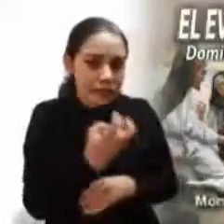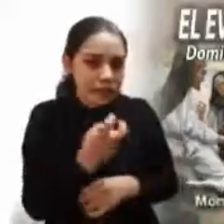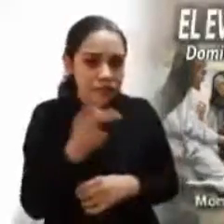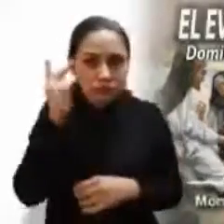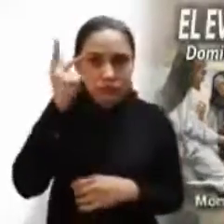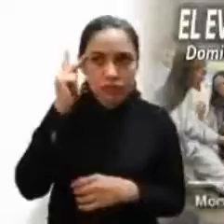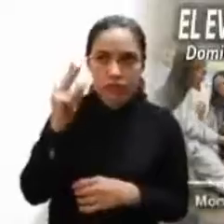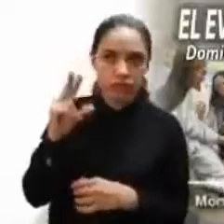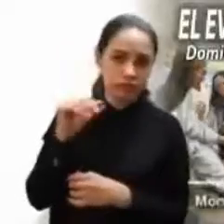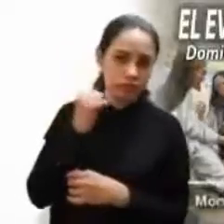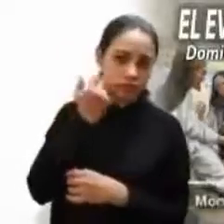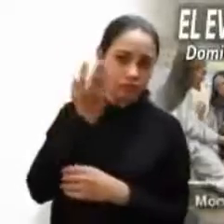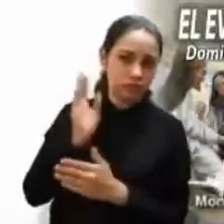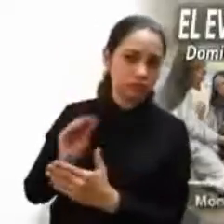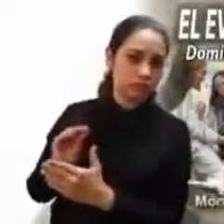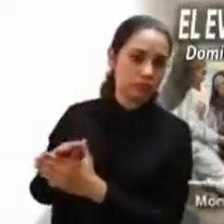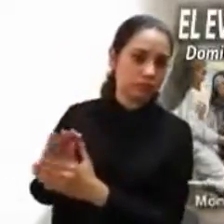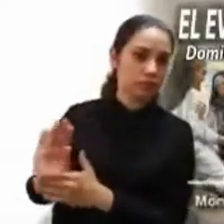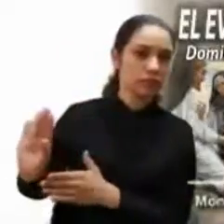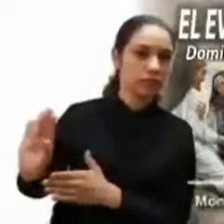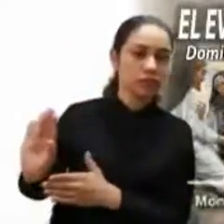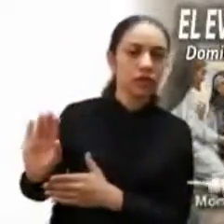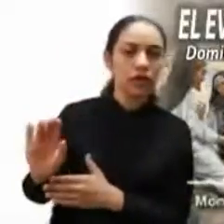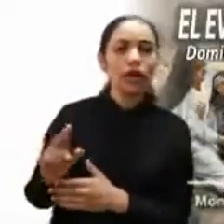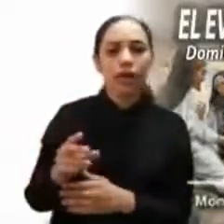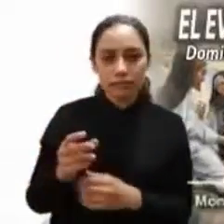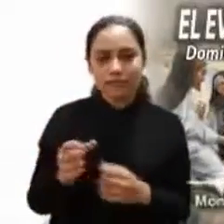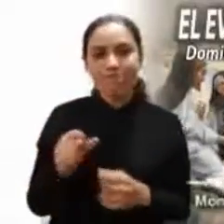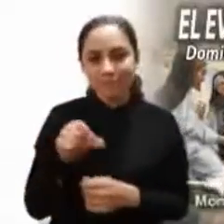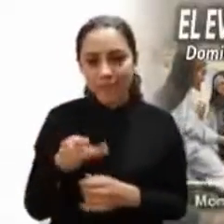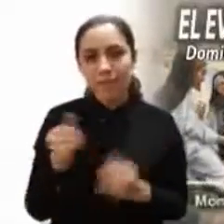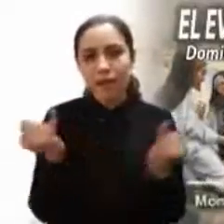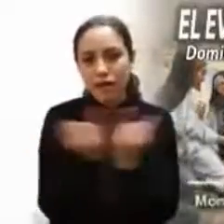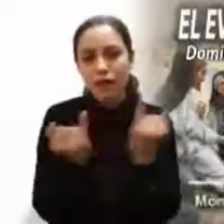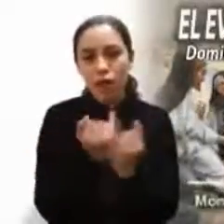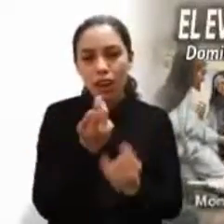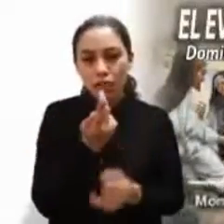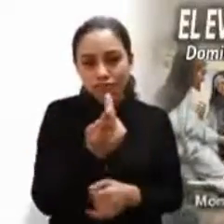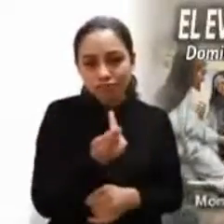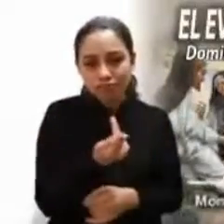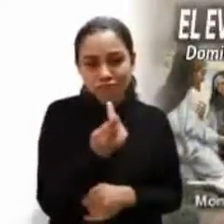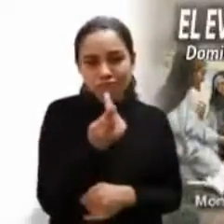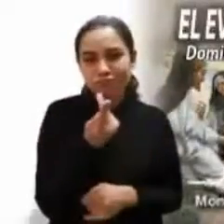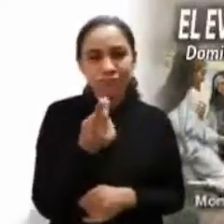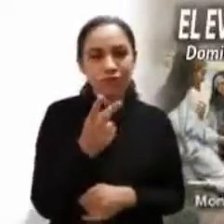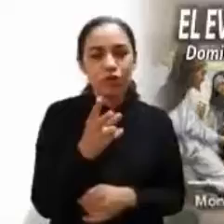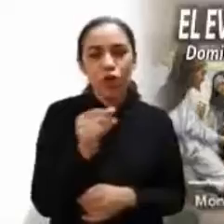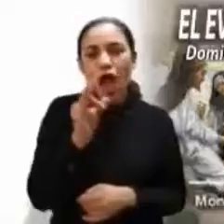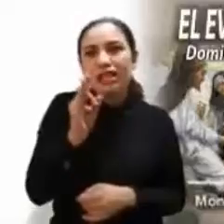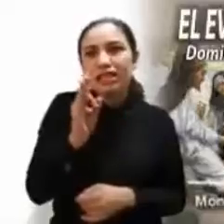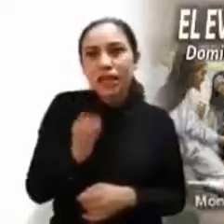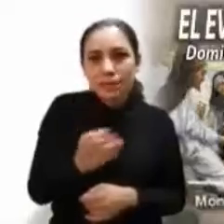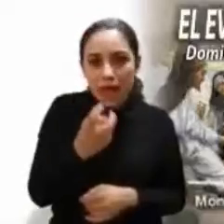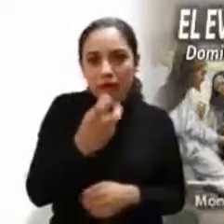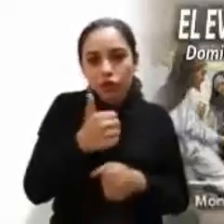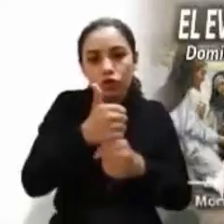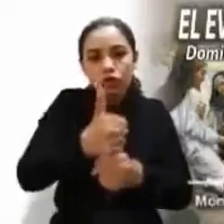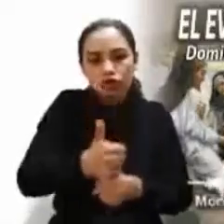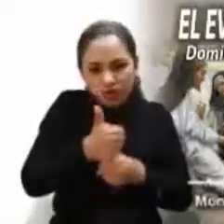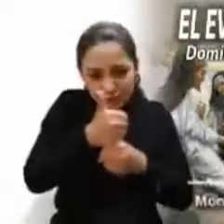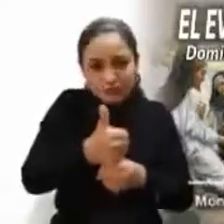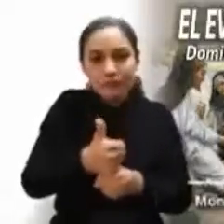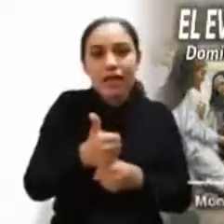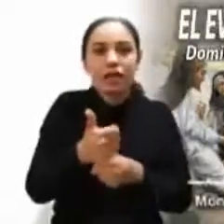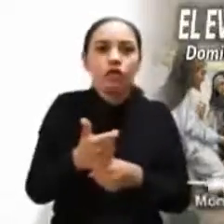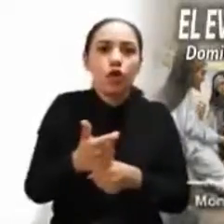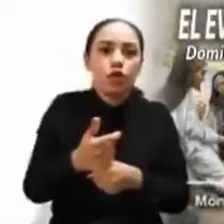tampoco estamos dispuestos a pasar por estos dolores y sufrimientos. No estamos dispuestos a sufrir